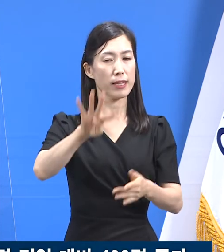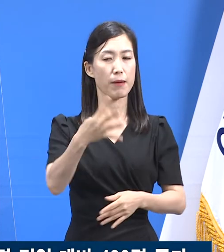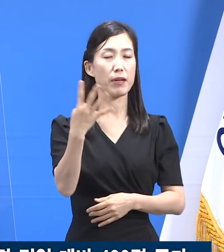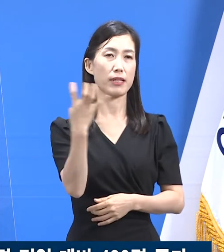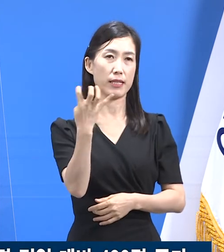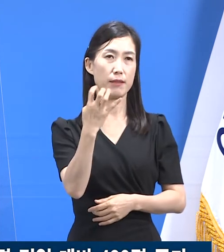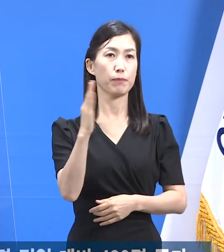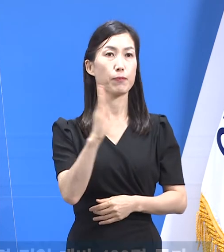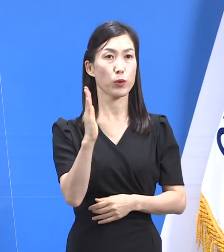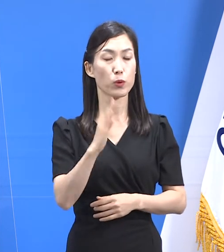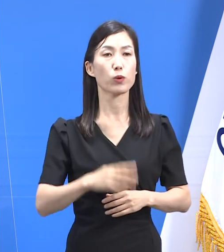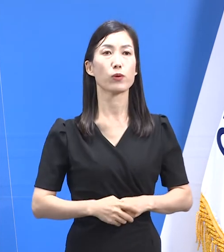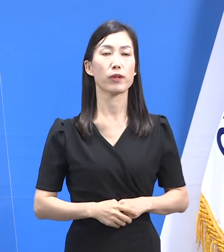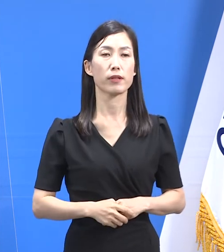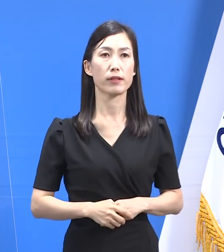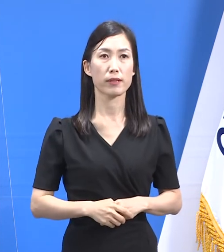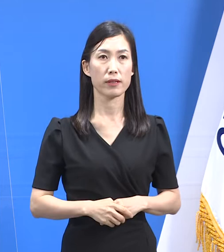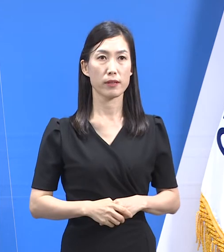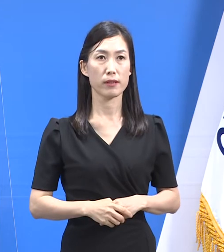440명 수준입니다.